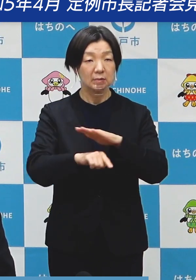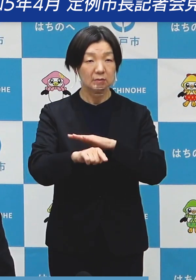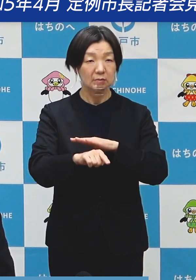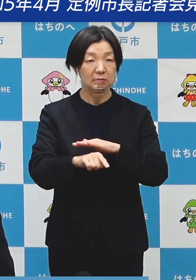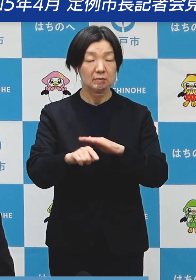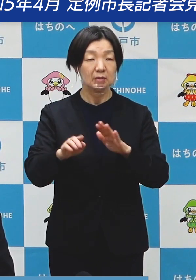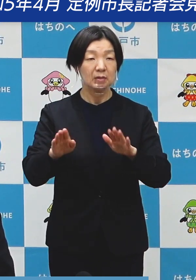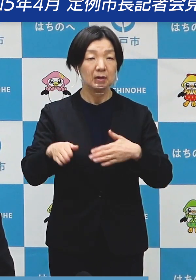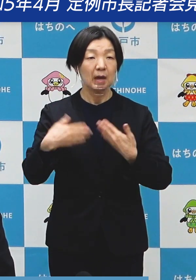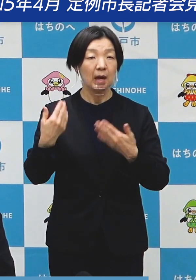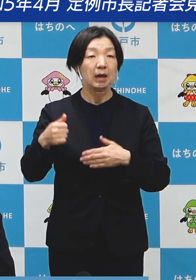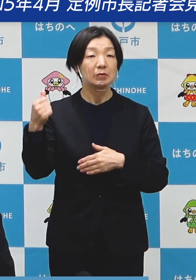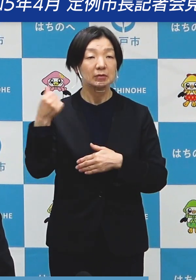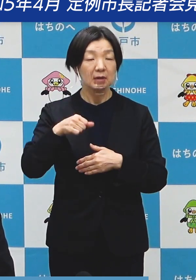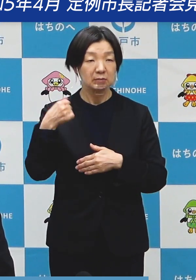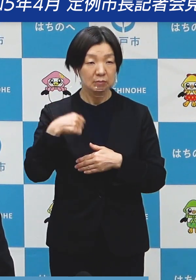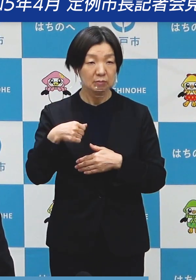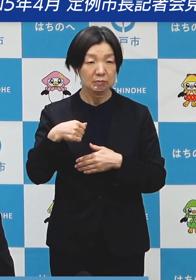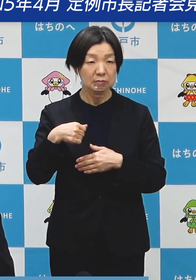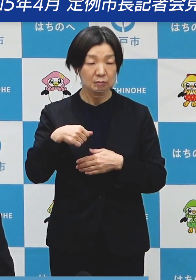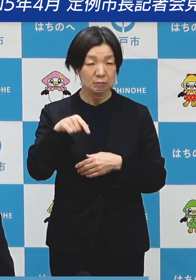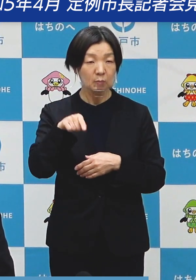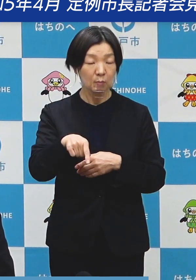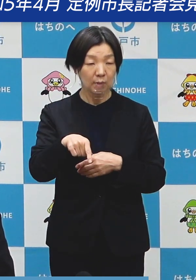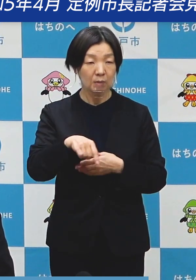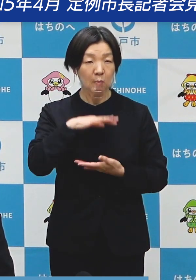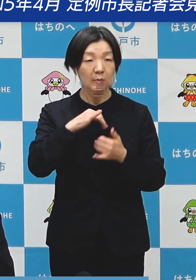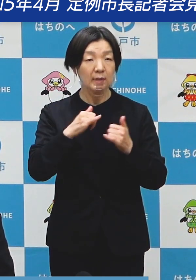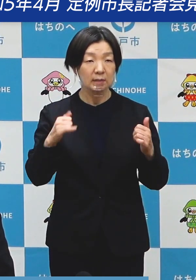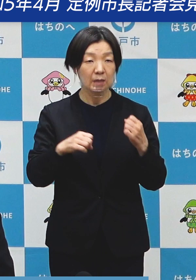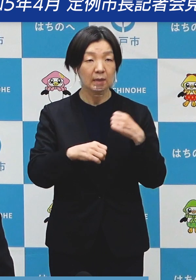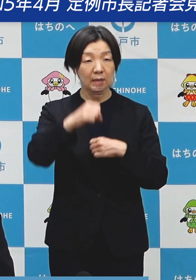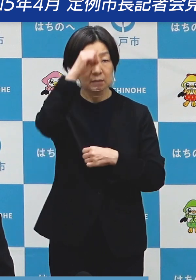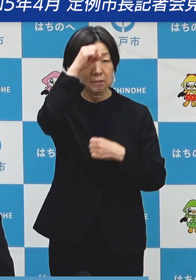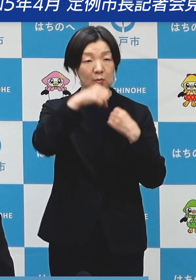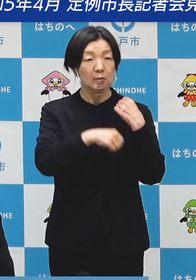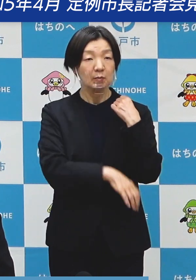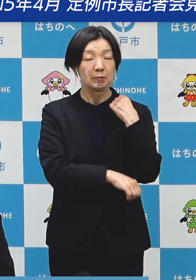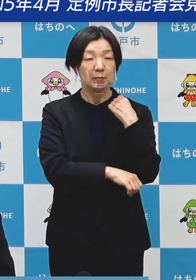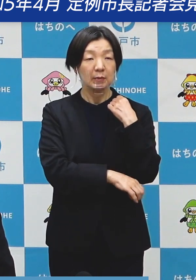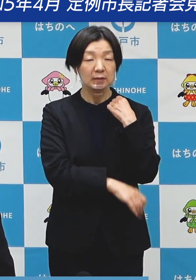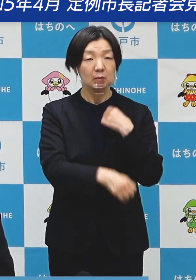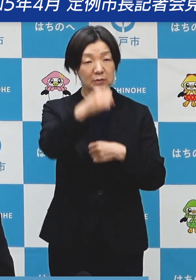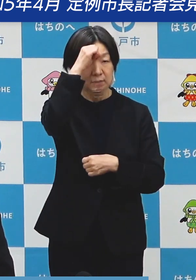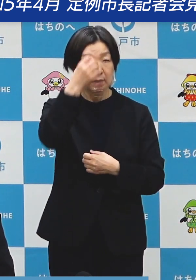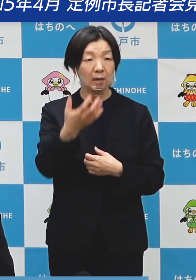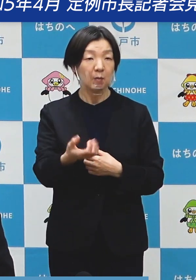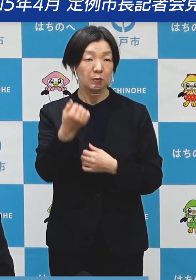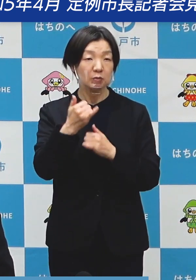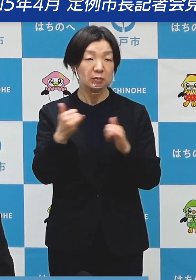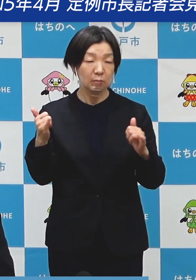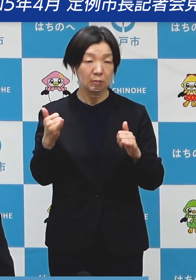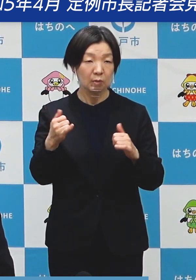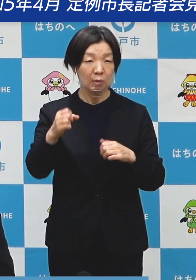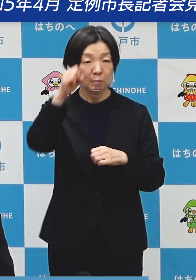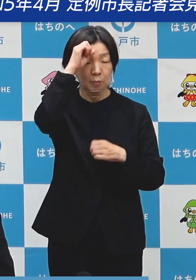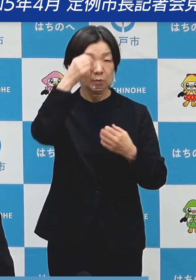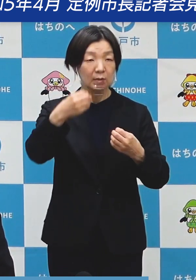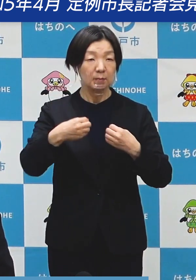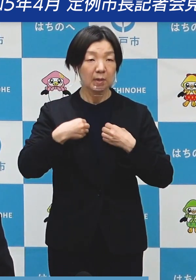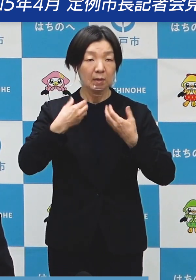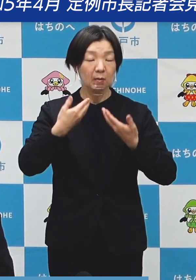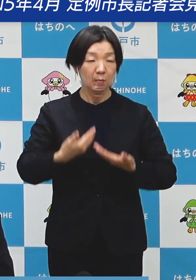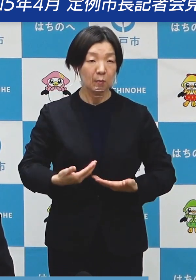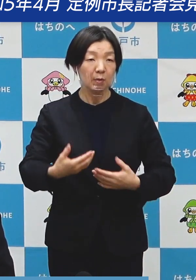春夏の追加接種は高齢者や基礎疾患をお持ちであるなど重症化リスクの高い